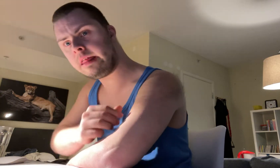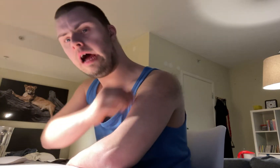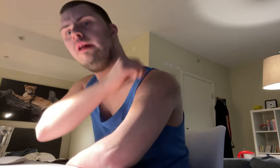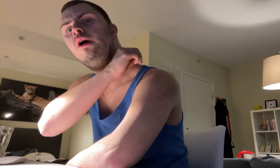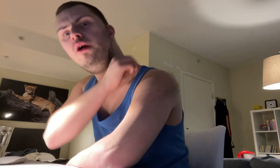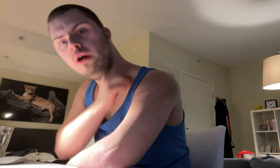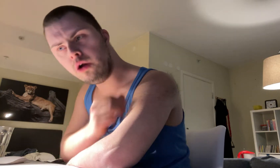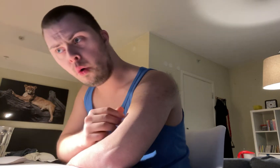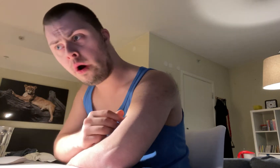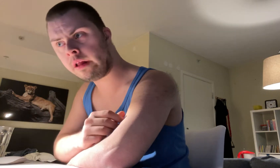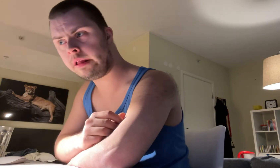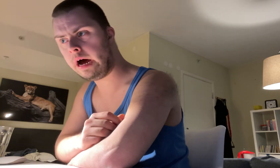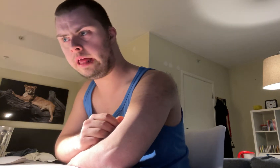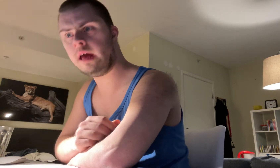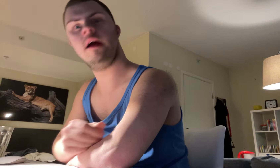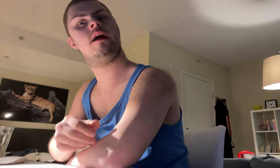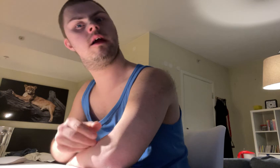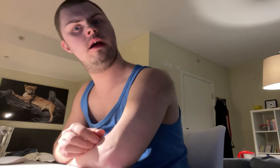Listan låtar.